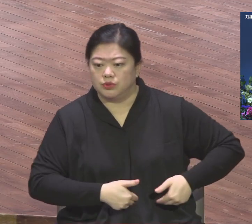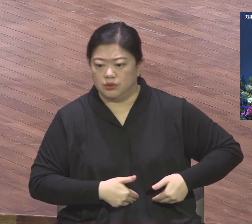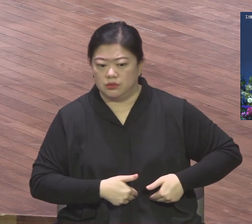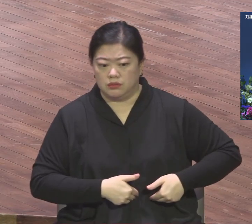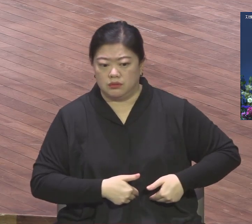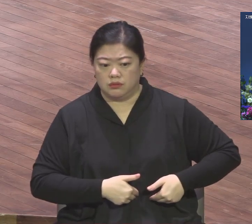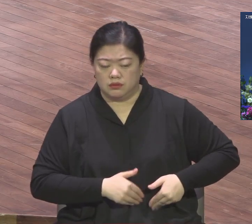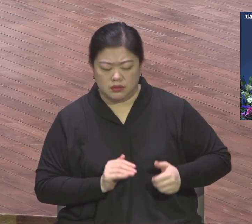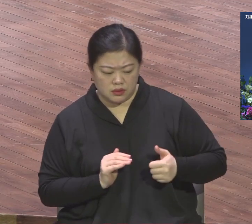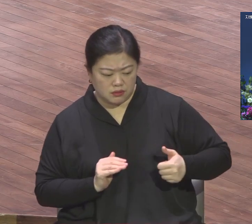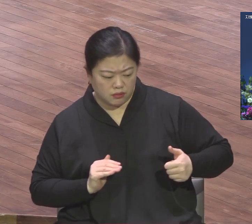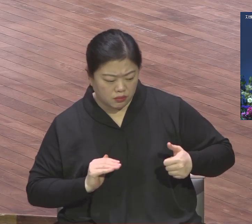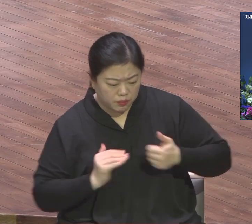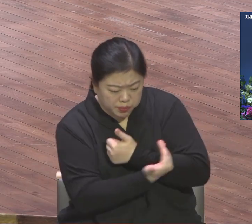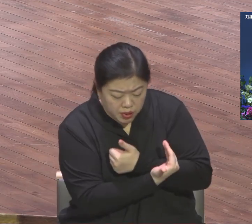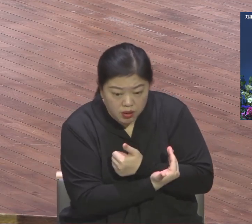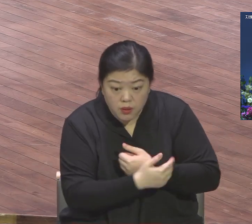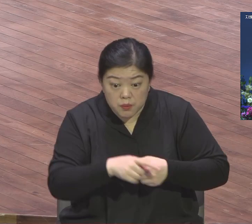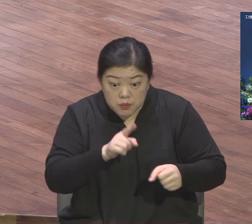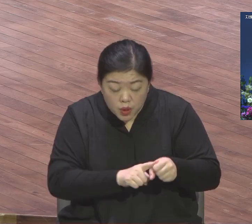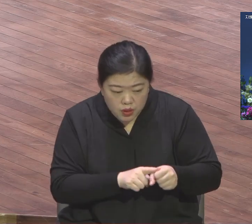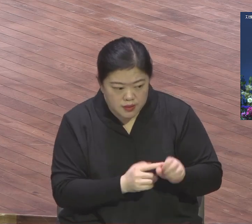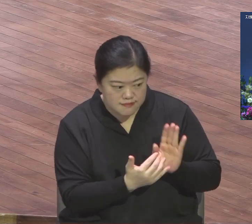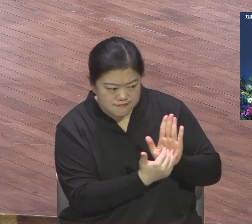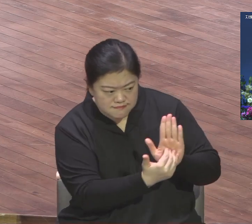위해서 모든 수단이 동원되어야 된다.